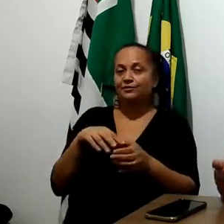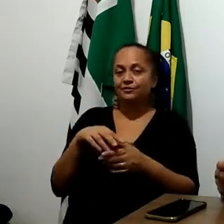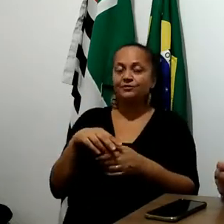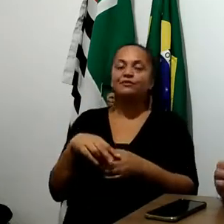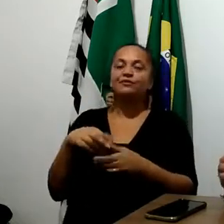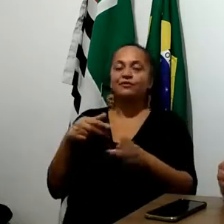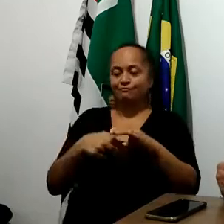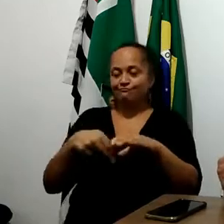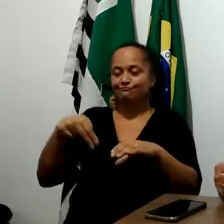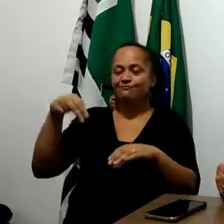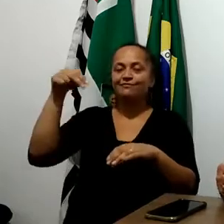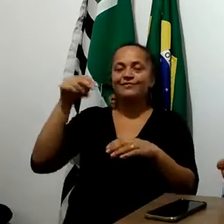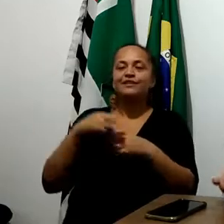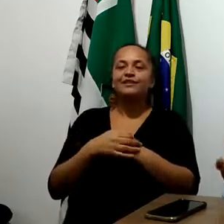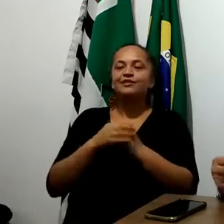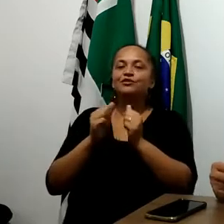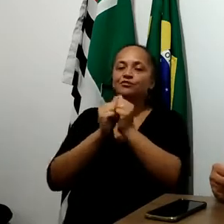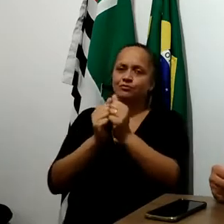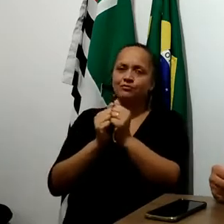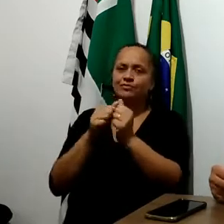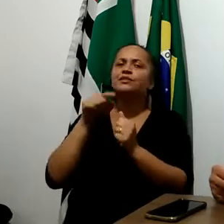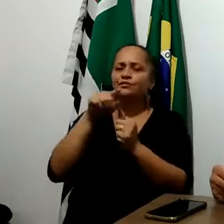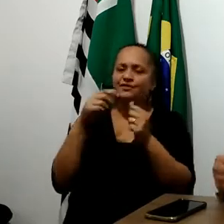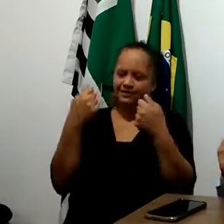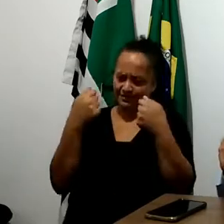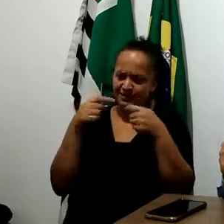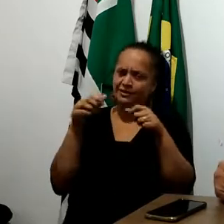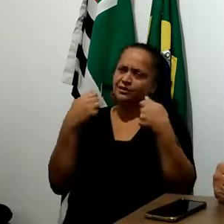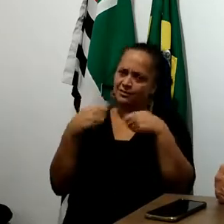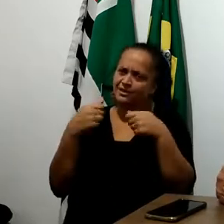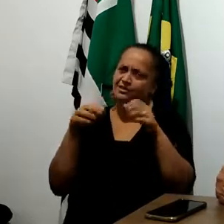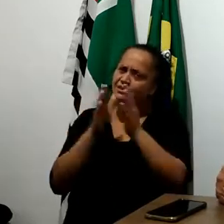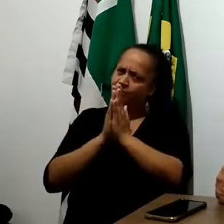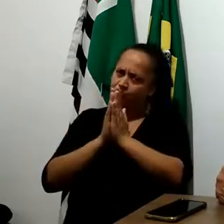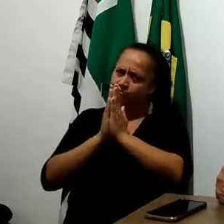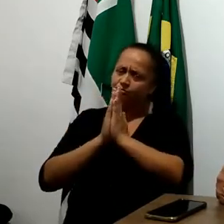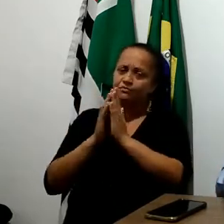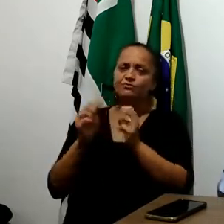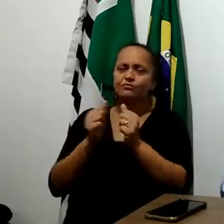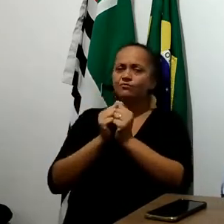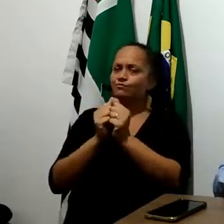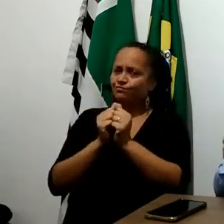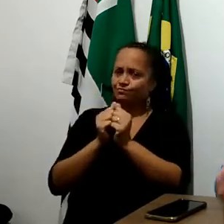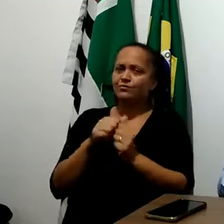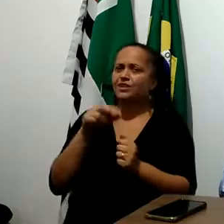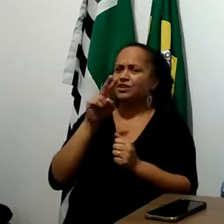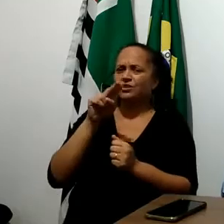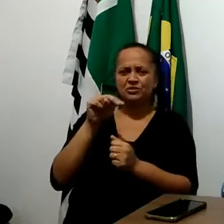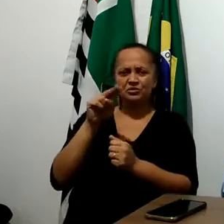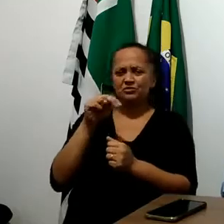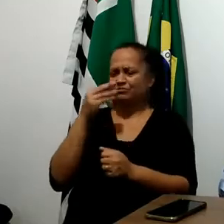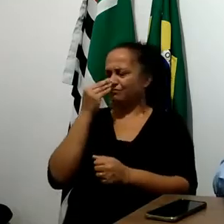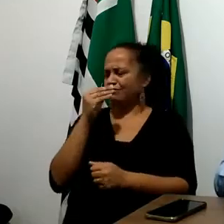reviveu. Então, meu amado, se levanta. Se levanta, minha querida. Não desista, não